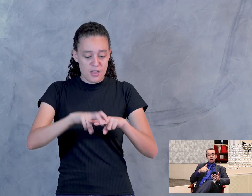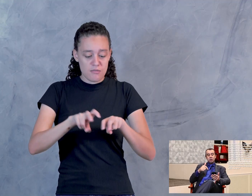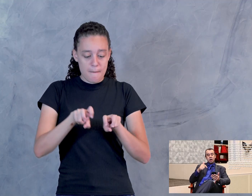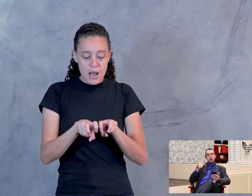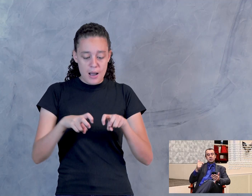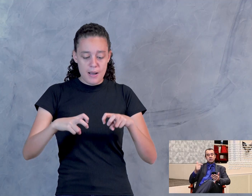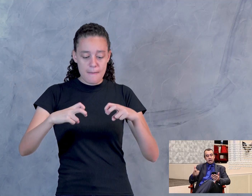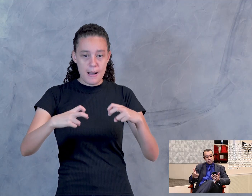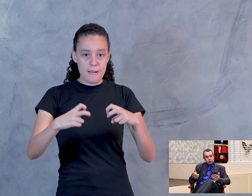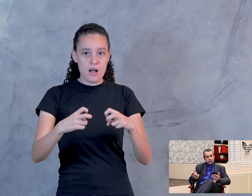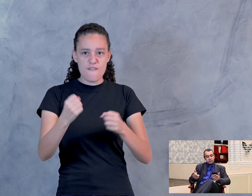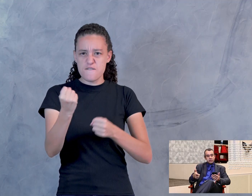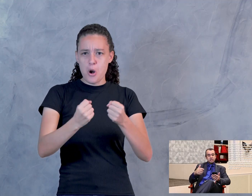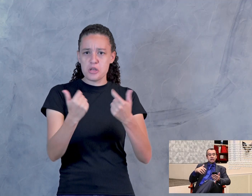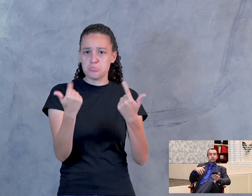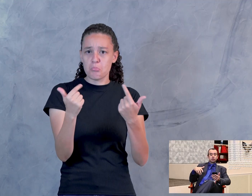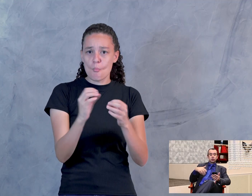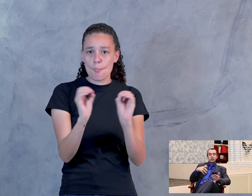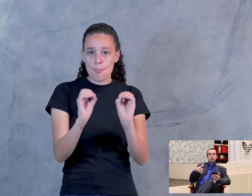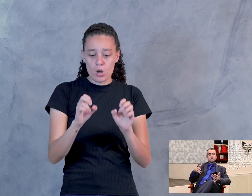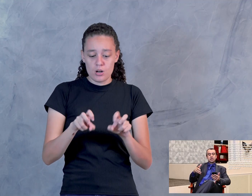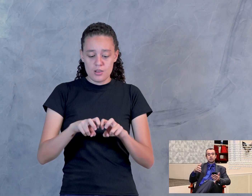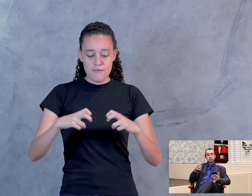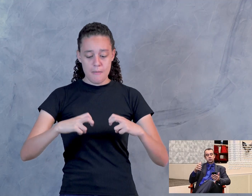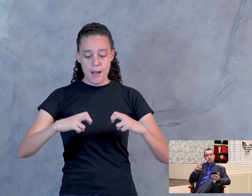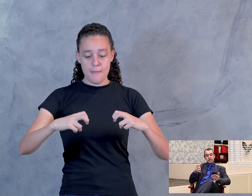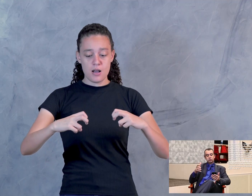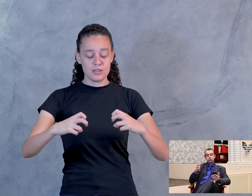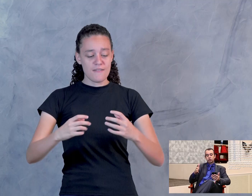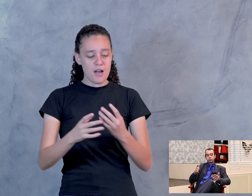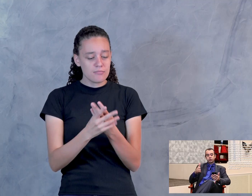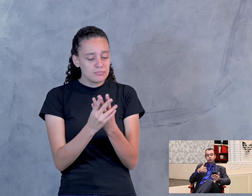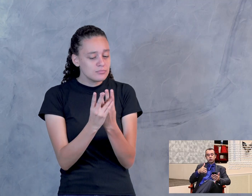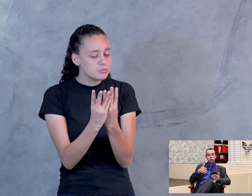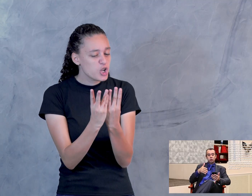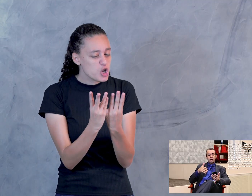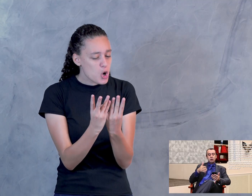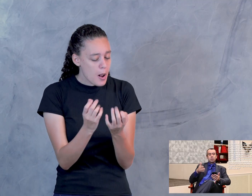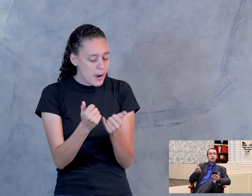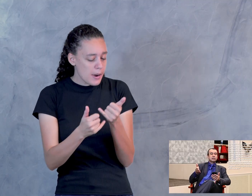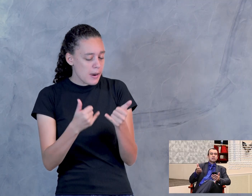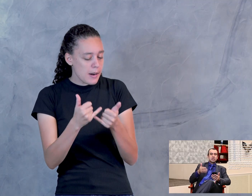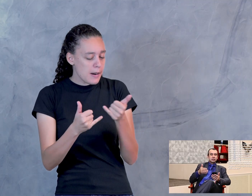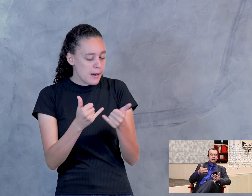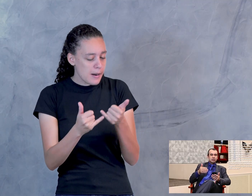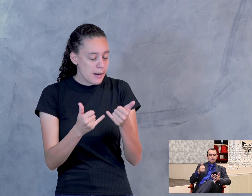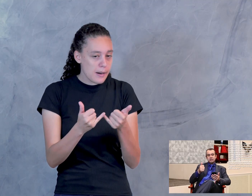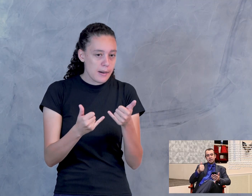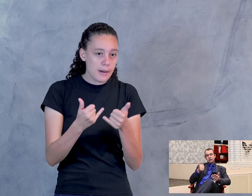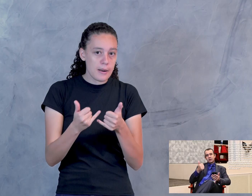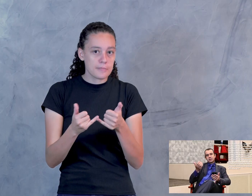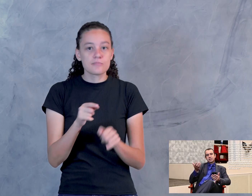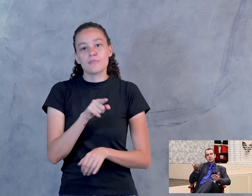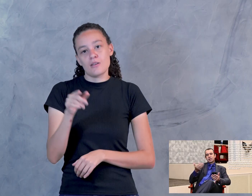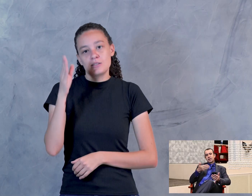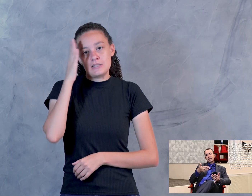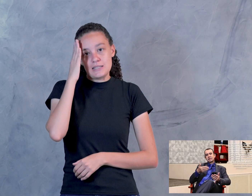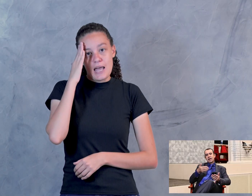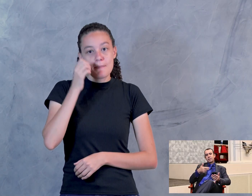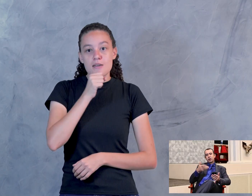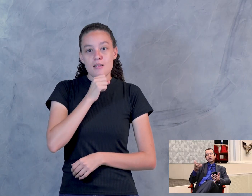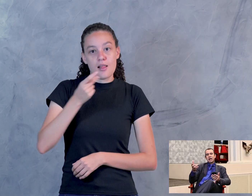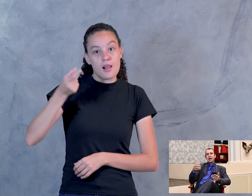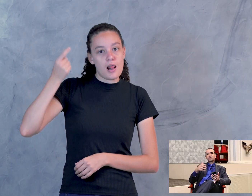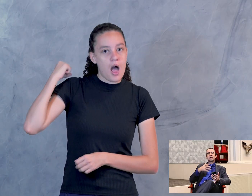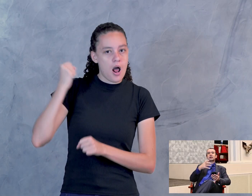nesse carro, sem volante, e estavam jogando certo tipo de jogo para que se entretessem. Você sabe que